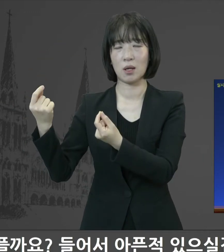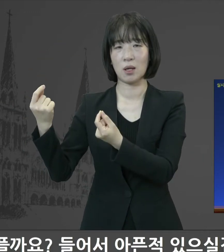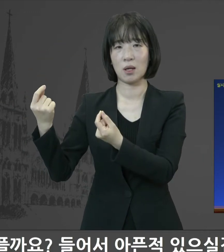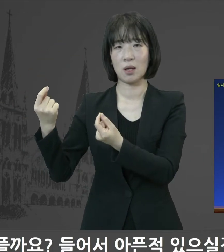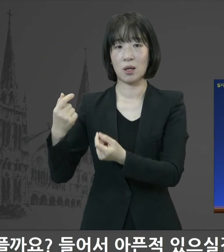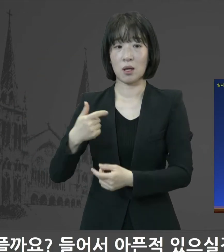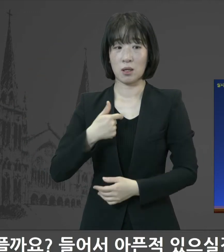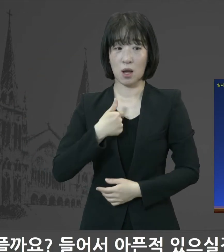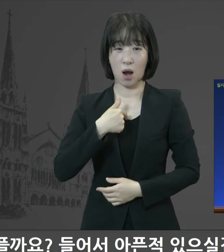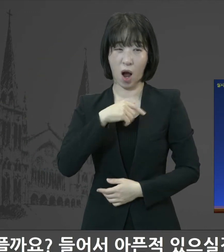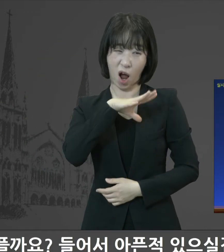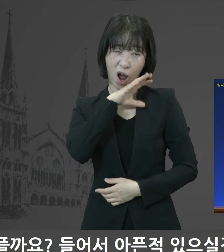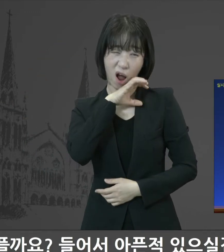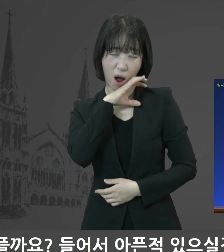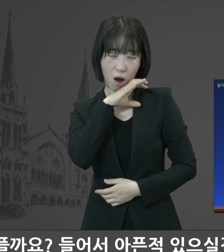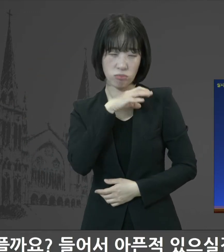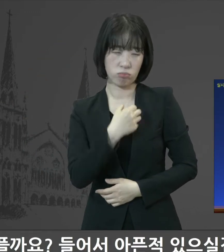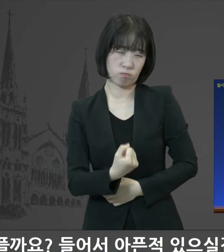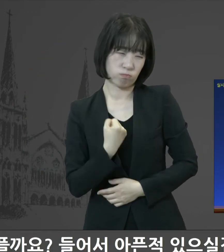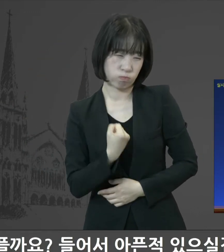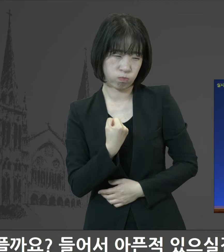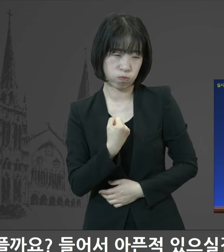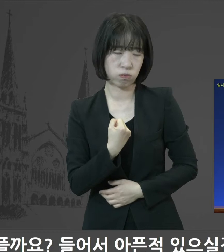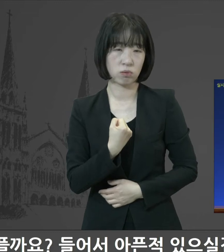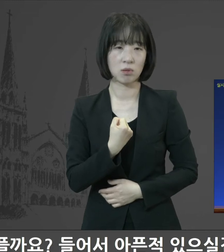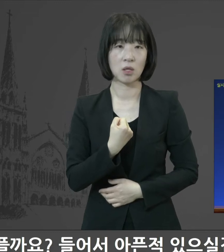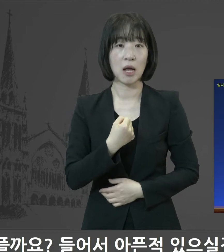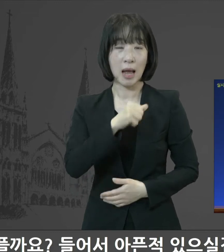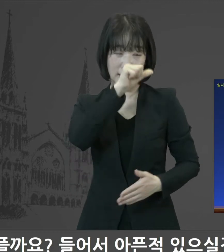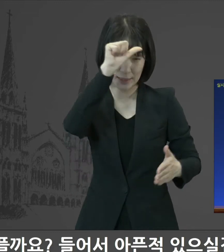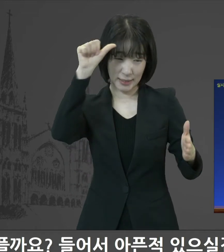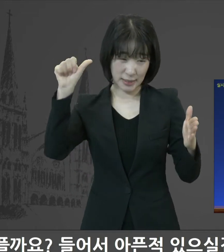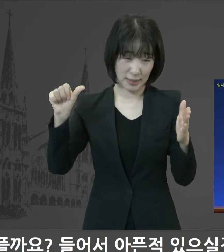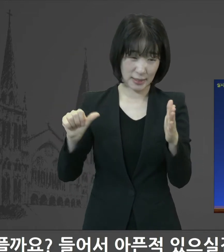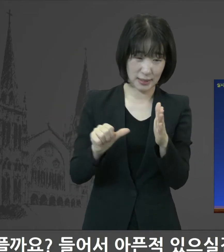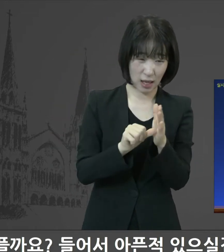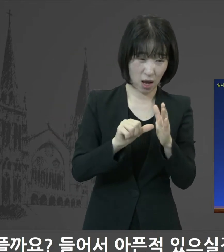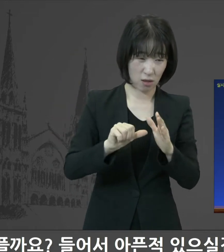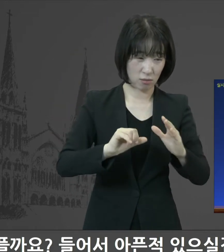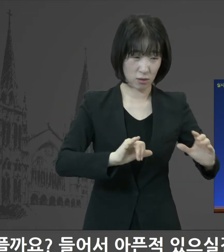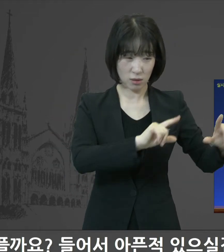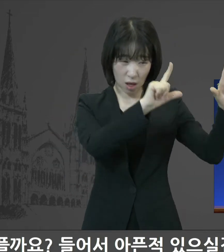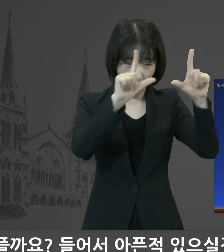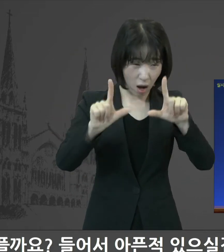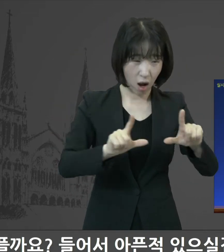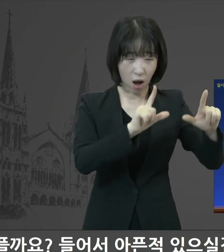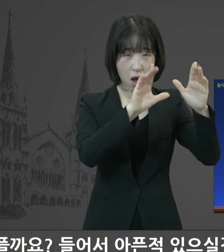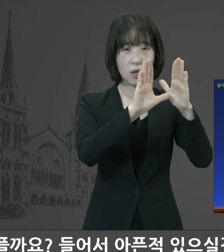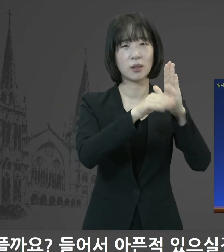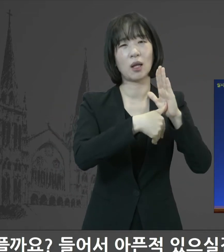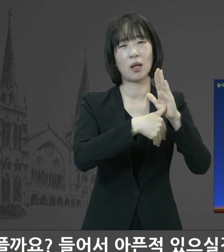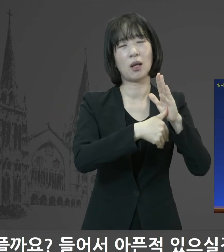불평과 원망은 광야 생활하는 중에, 아니 인생 살아가는 중에 늘 있을 수 있는데, 오늘 주는 교훈이